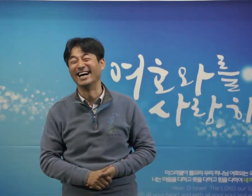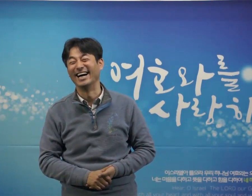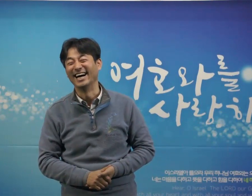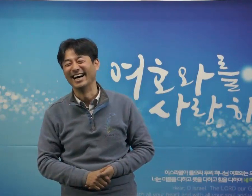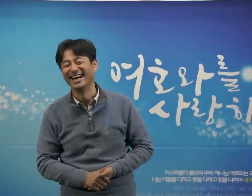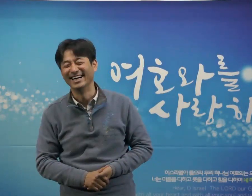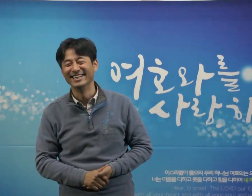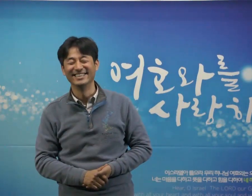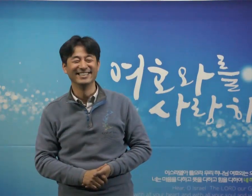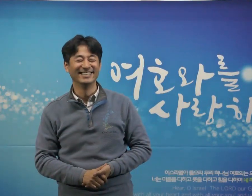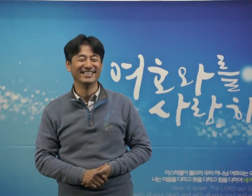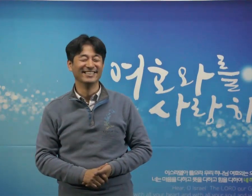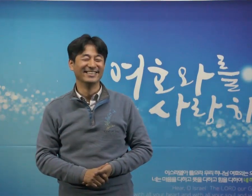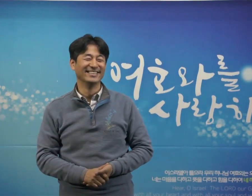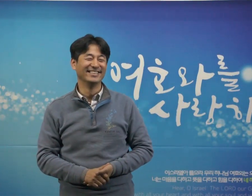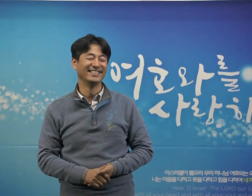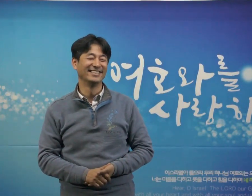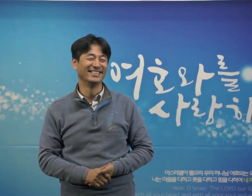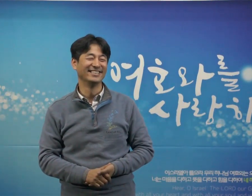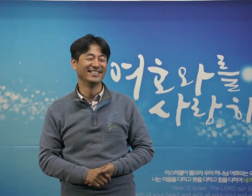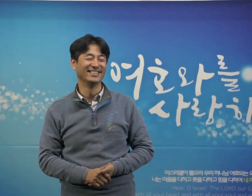저는 그렇게 이름의 가치가